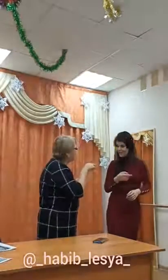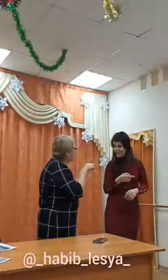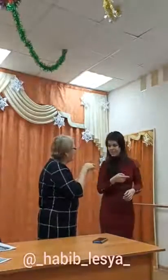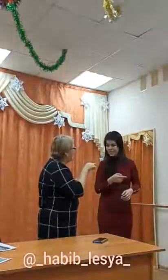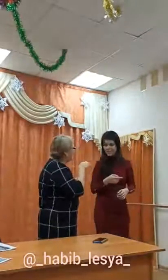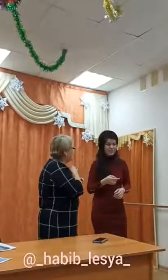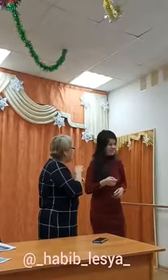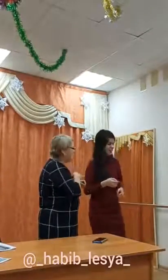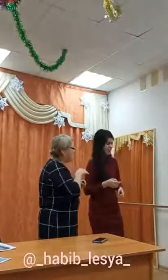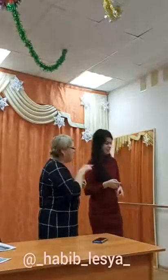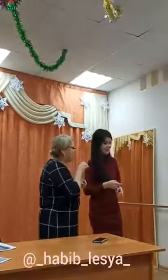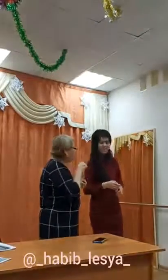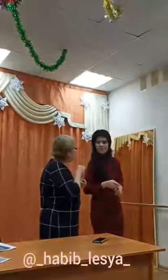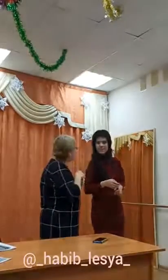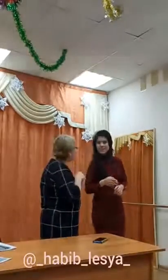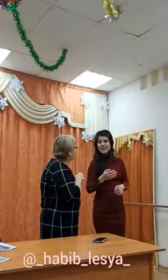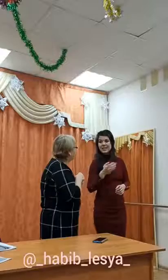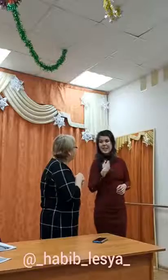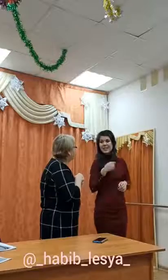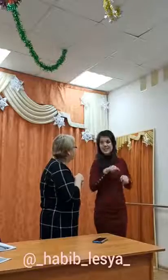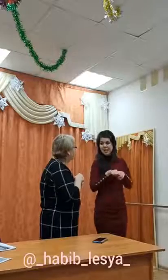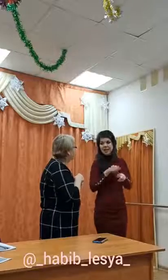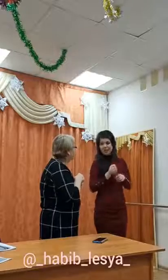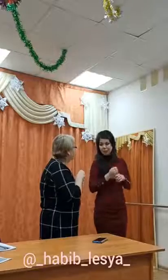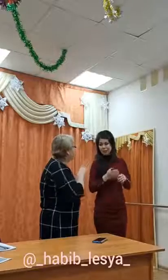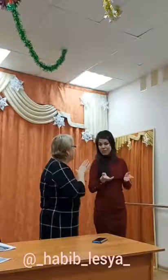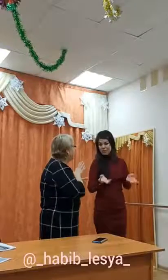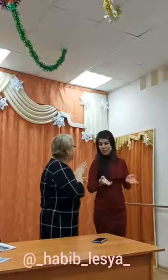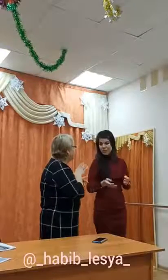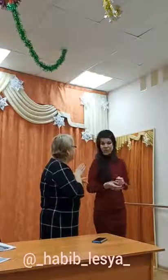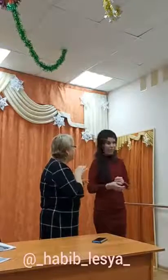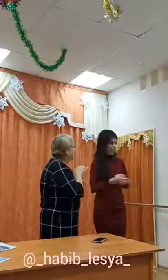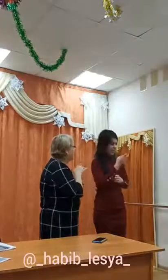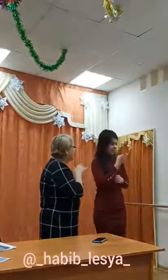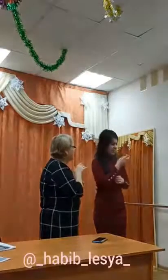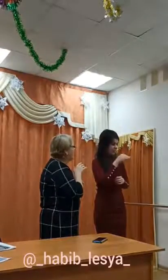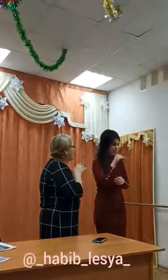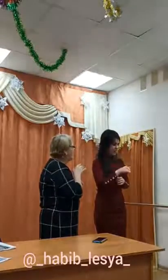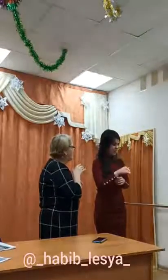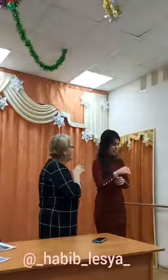Сити-лапи. Я сама работала в такой компании. 200 тысяч.